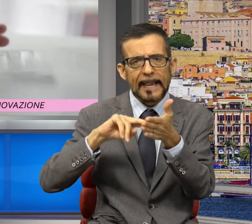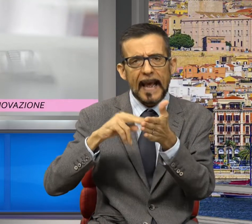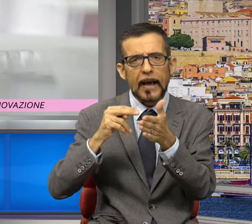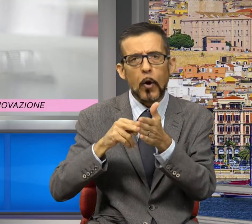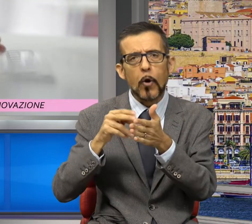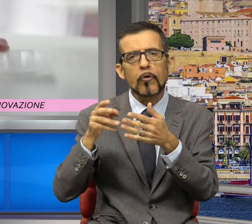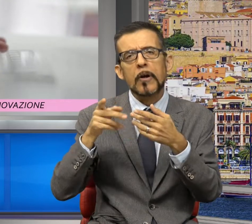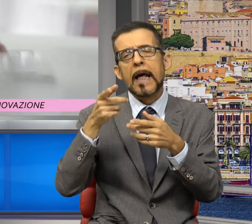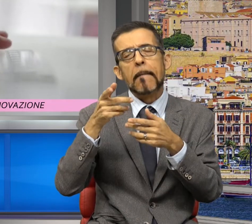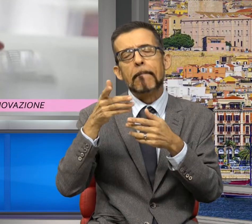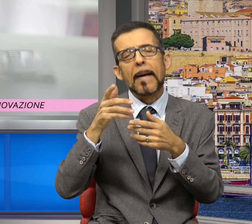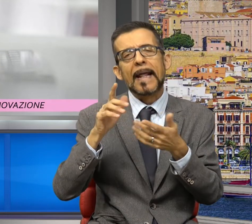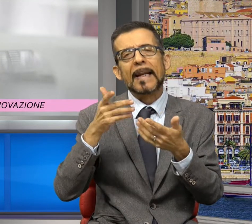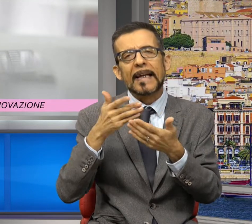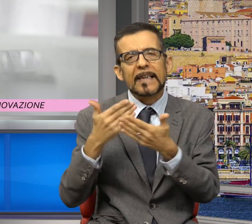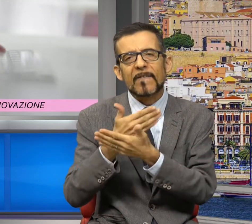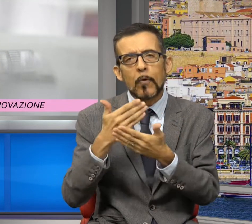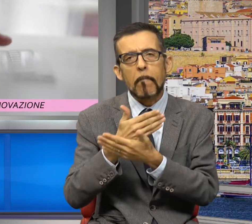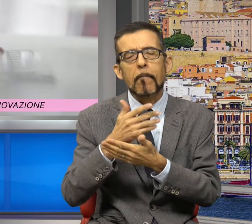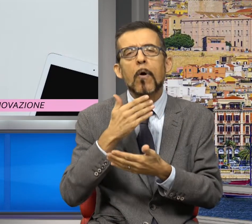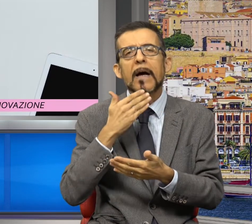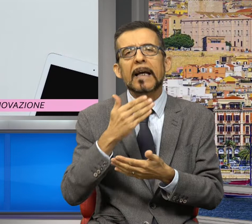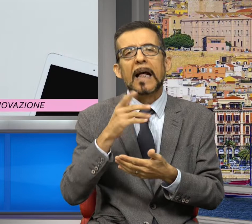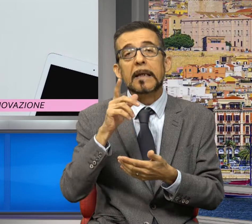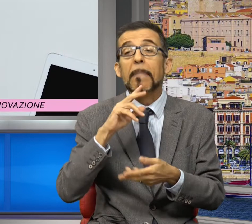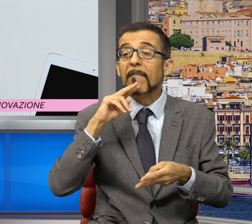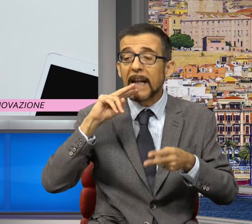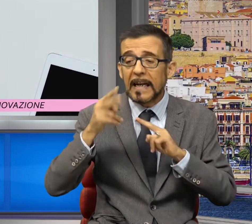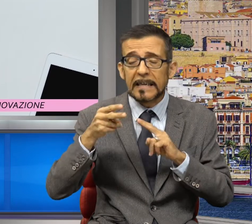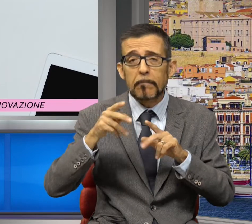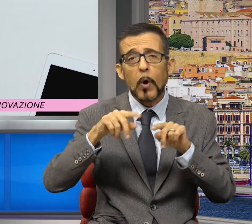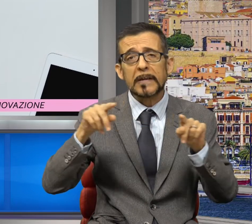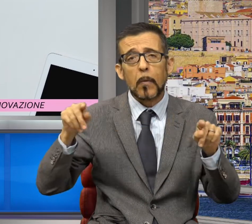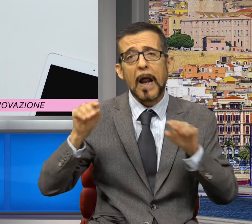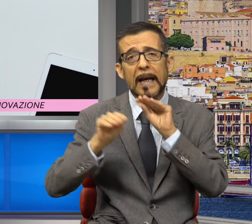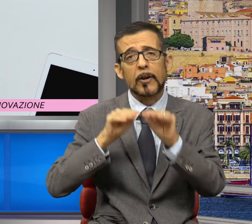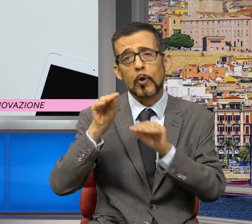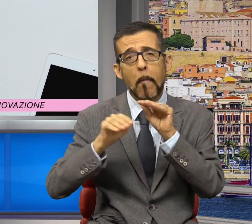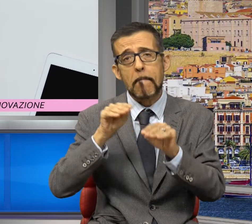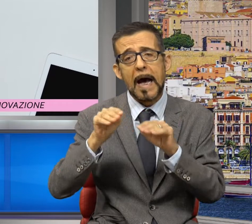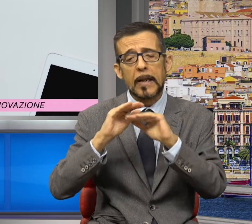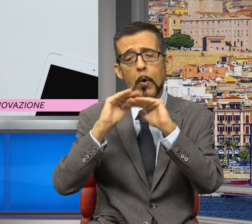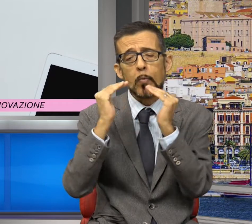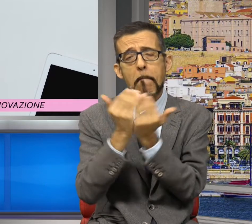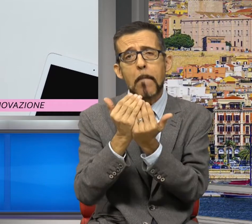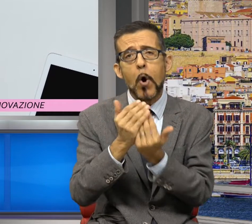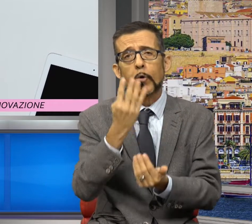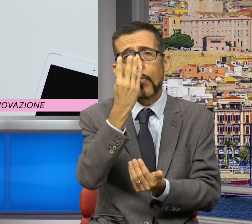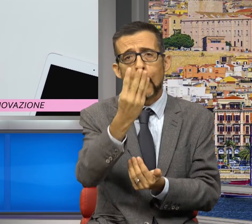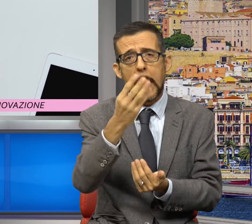ed ecologica, ma soprattutto per avere risposte ad alcune delle principali domande sul mondo 4.0. Zero, ovvero a cosa serve, come